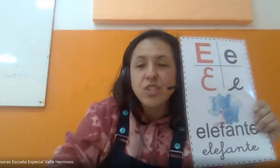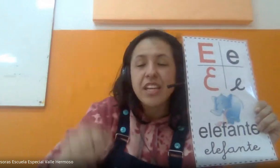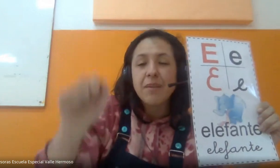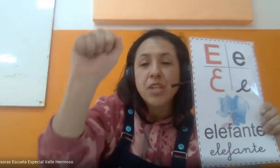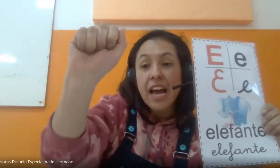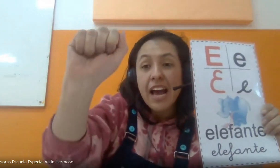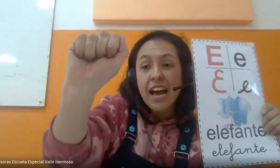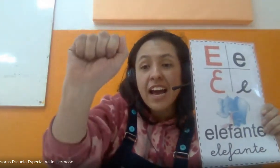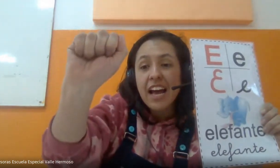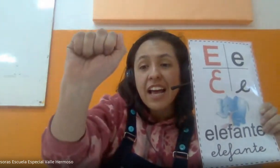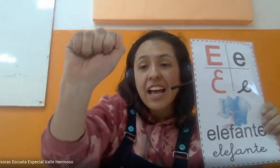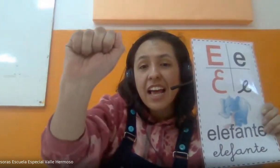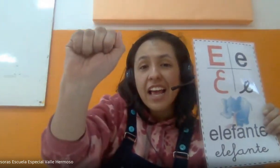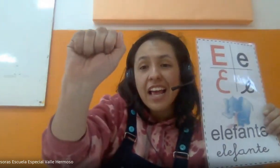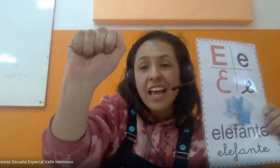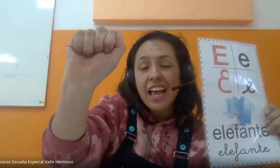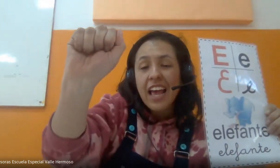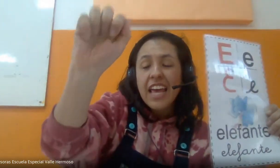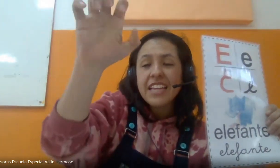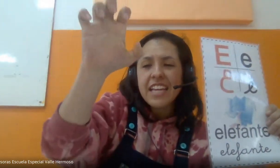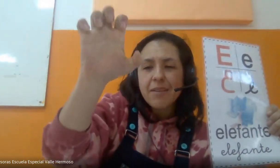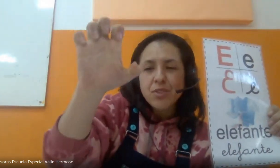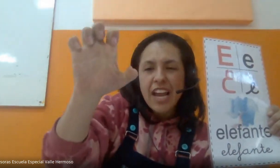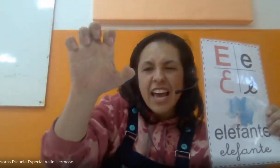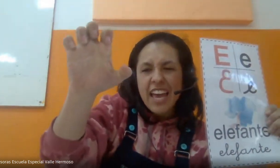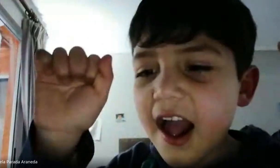Entonces tenemos la A y tenemos la E.